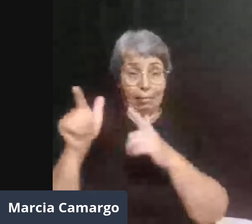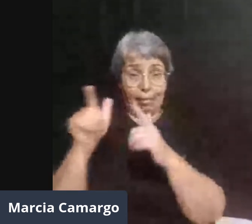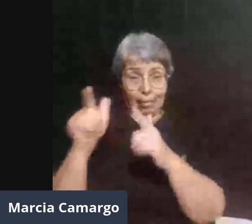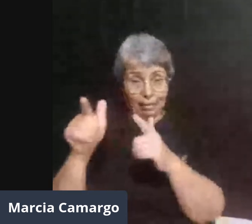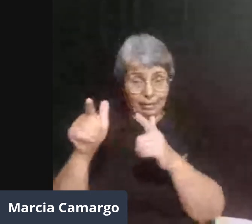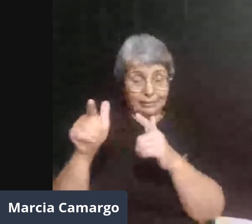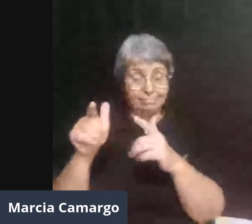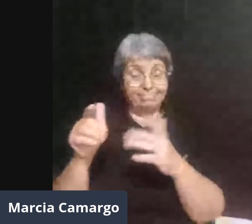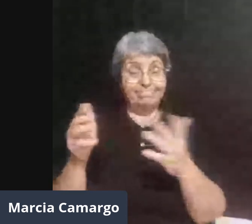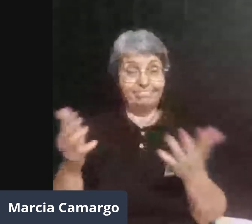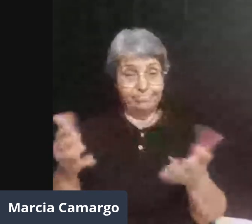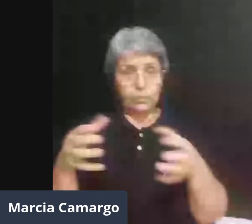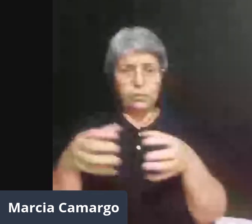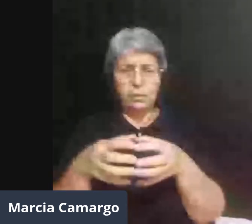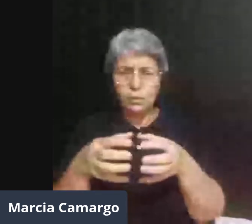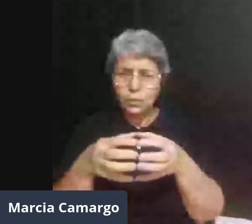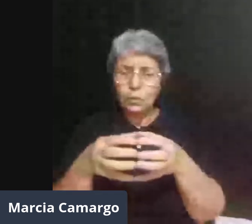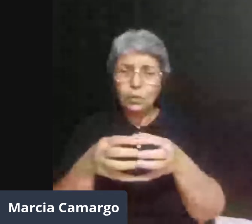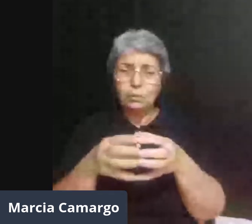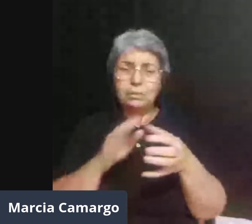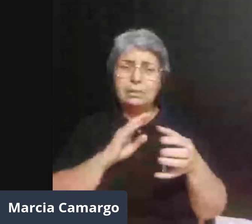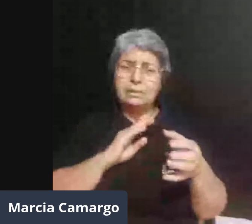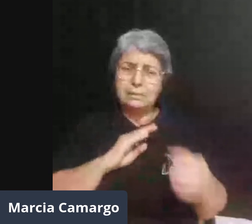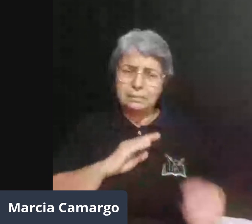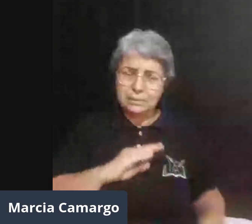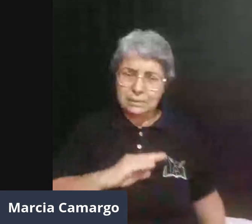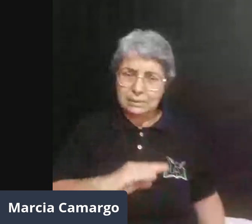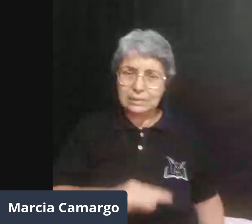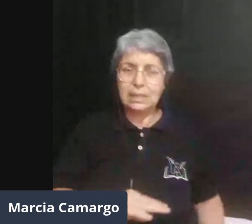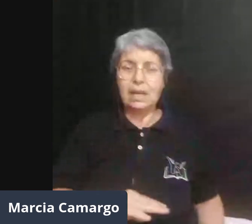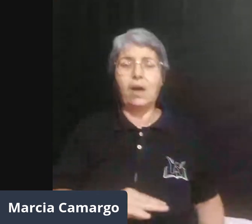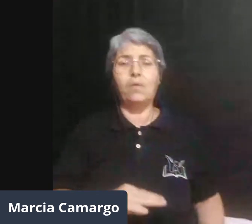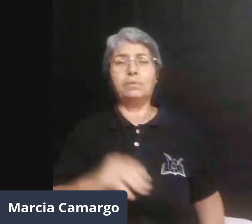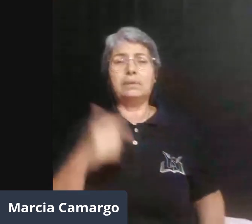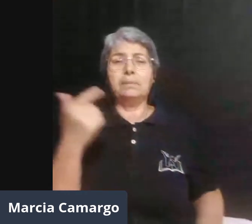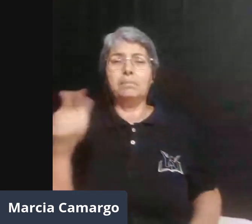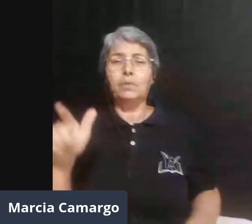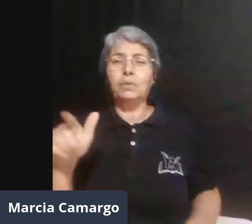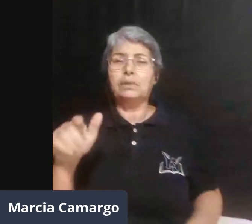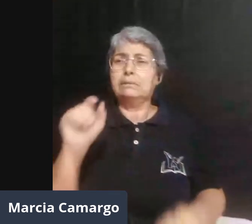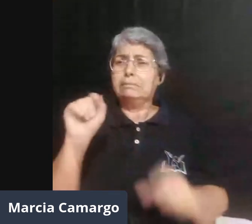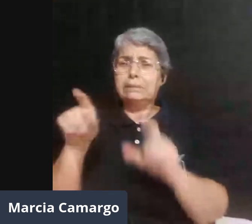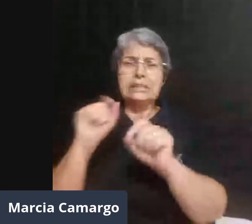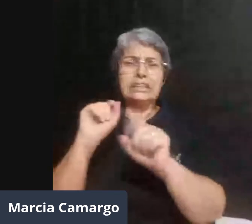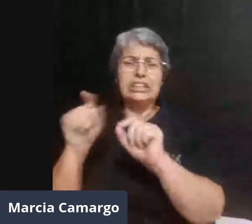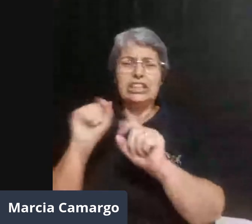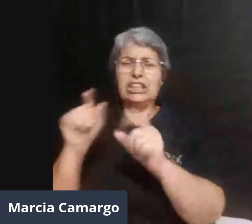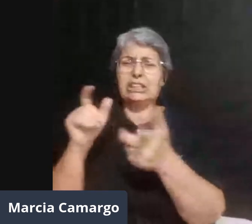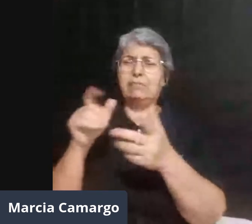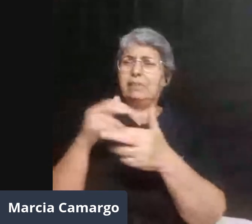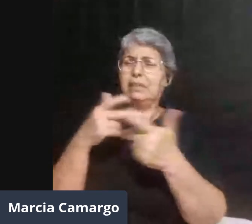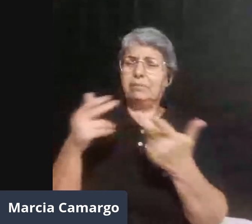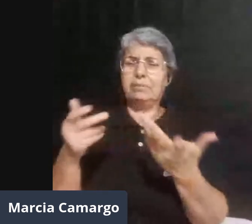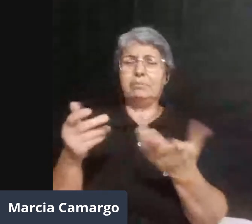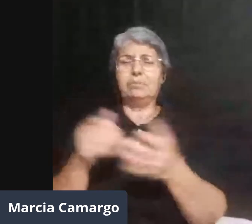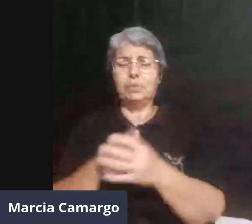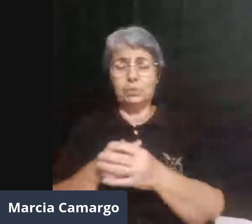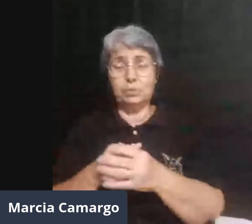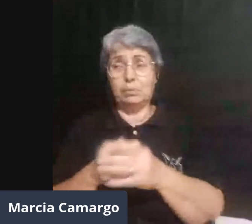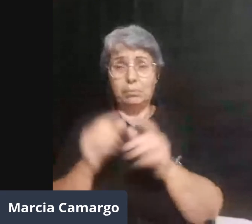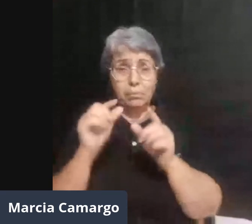que passaram, ainda foram atacadas pelas críticas daqueles que fazia pouco tempo pareciam ser irmãos na